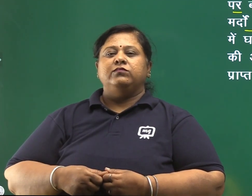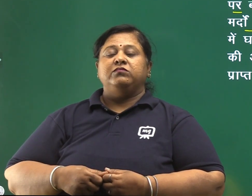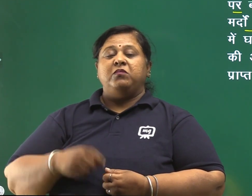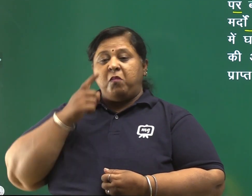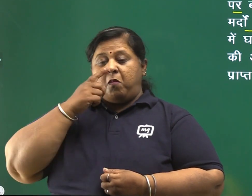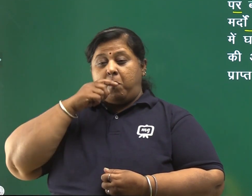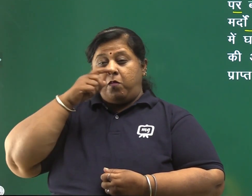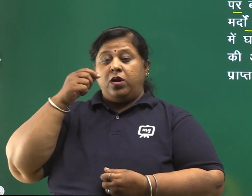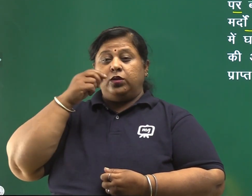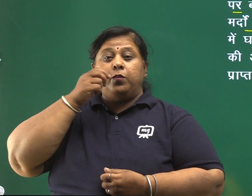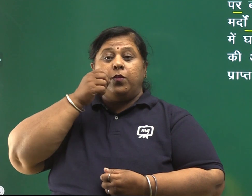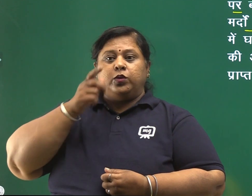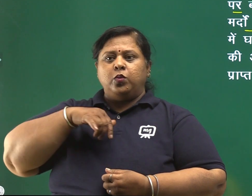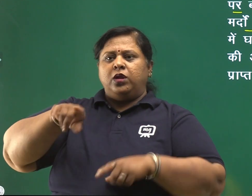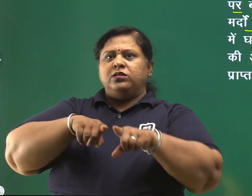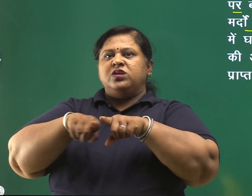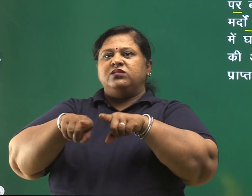मर्दों के समान